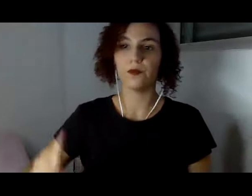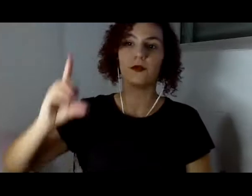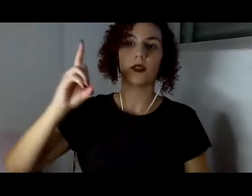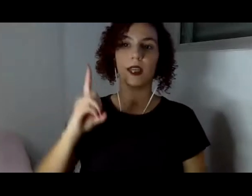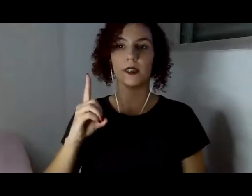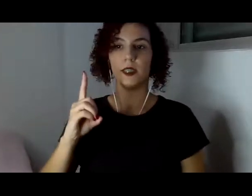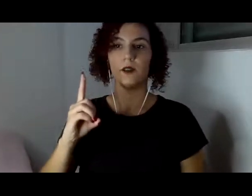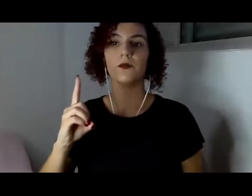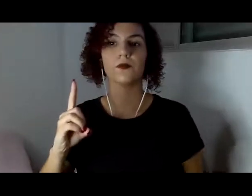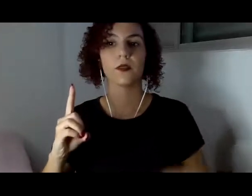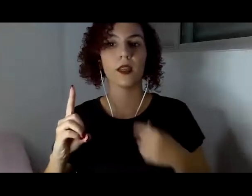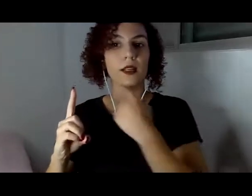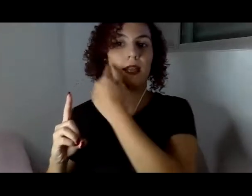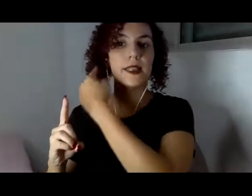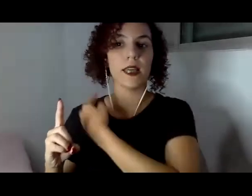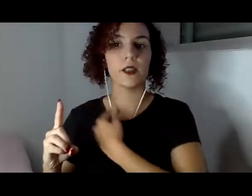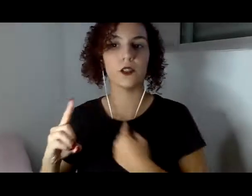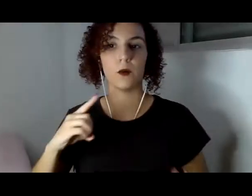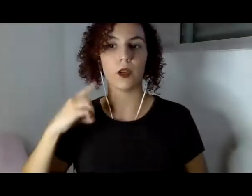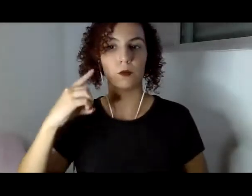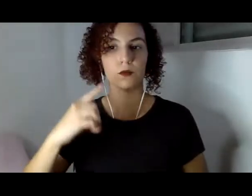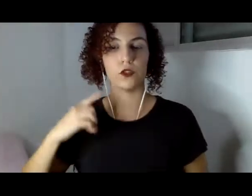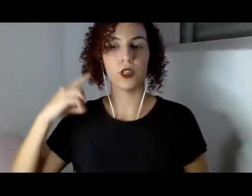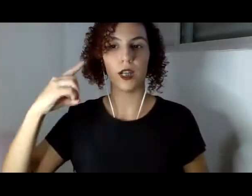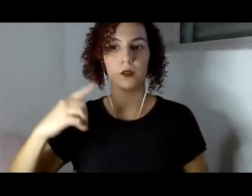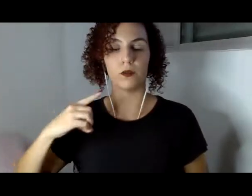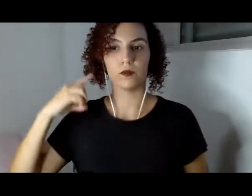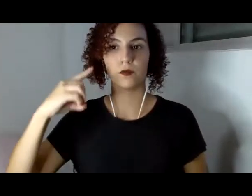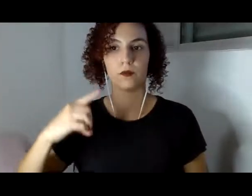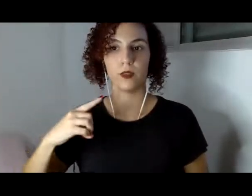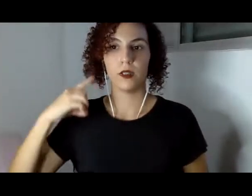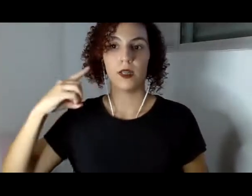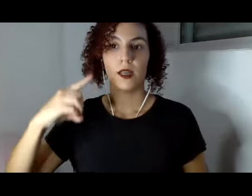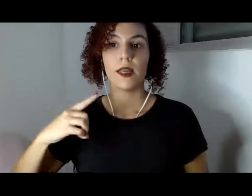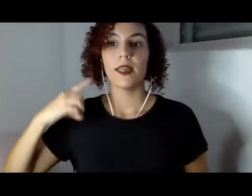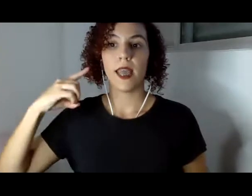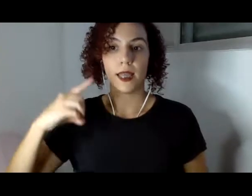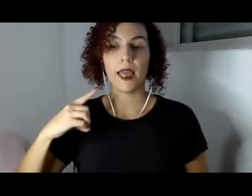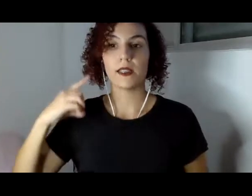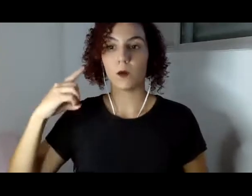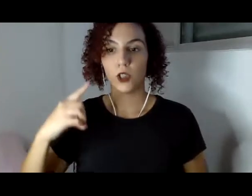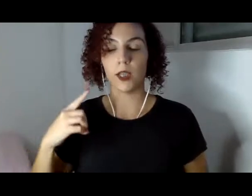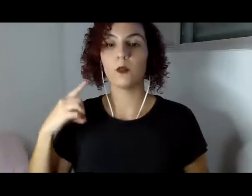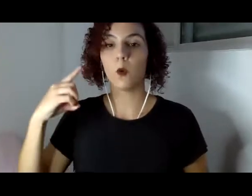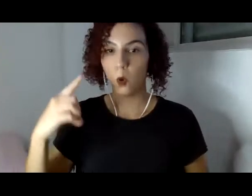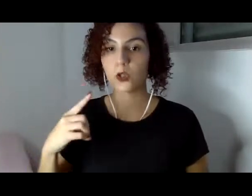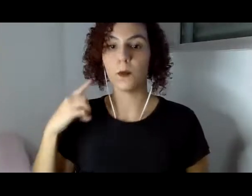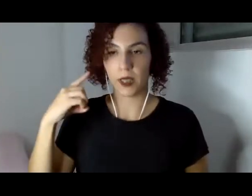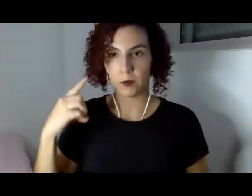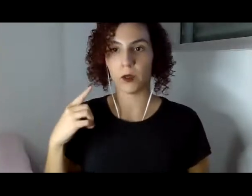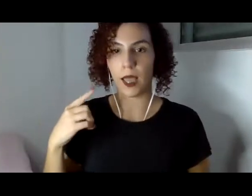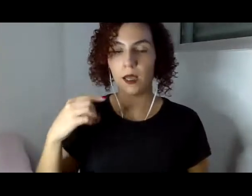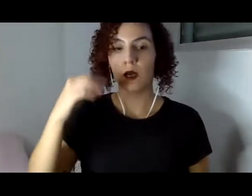Direito. Desenho. Nessa região aqui, ó. Direito. E aí, esse é o direito